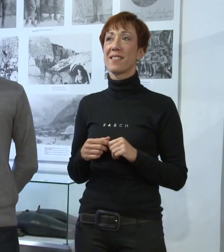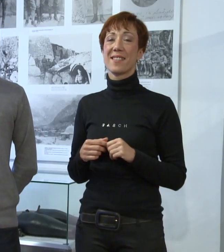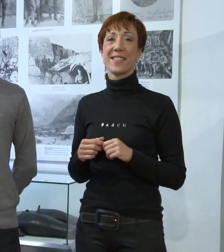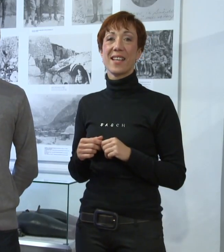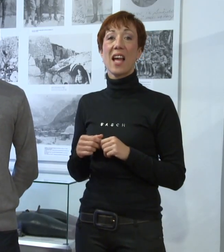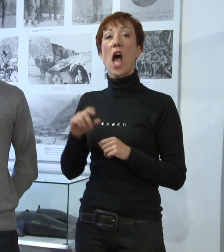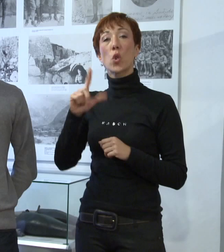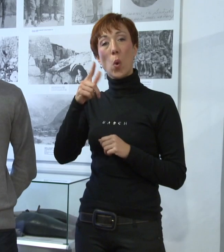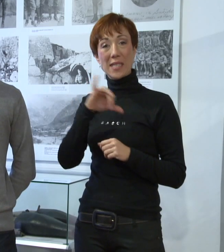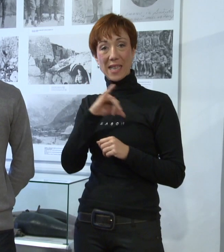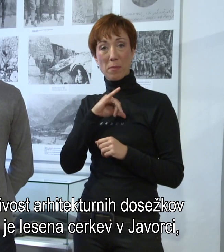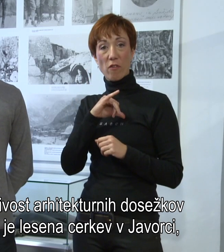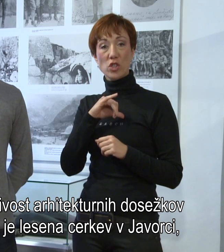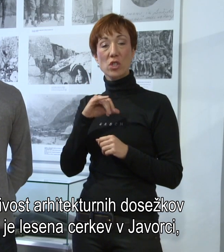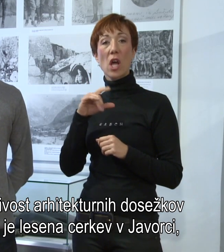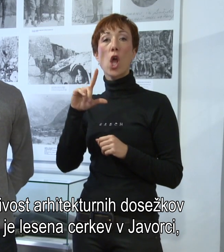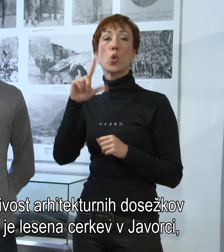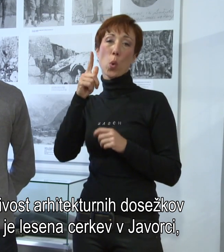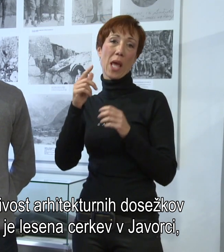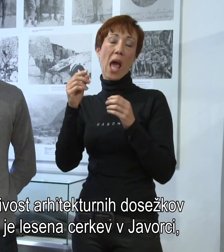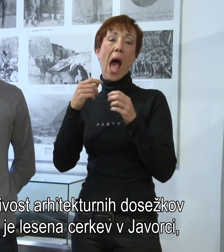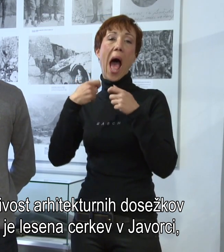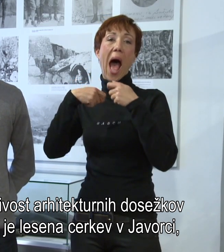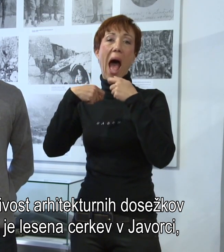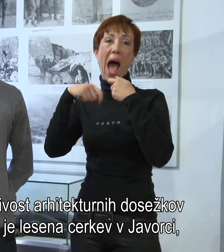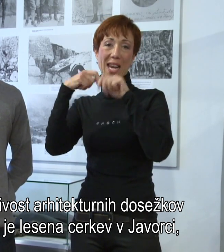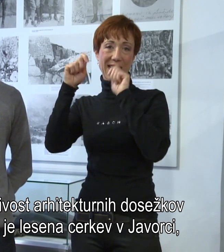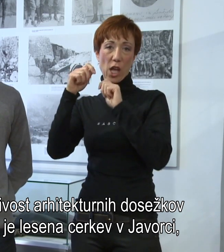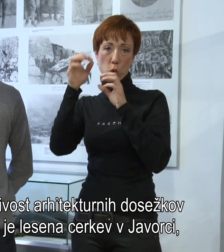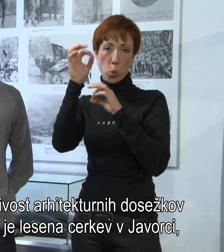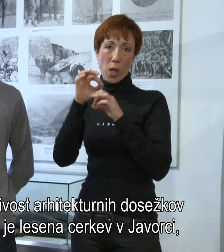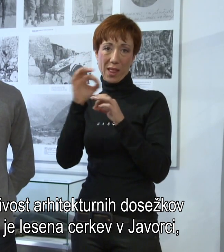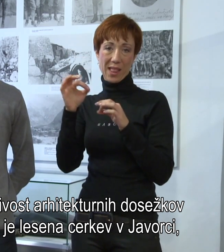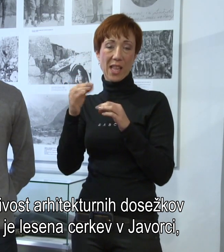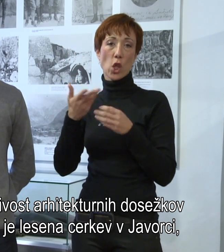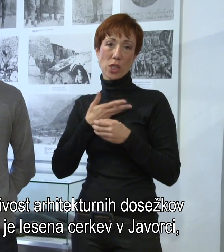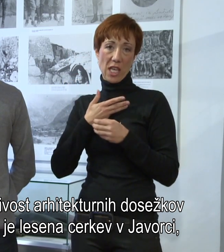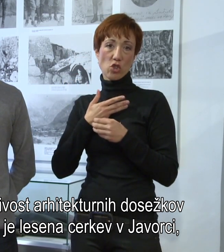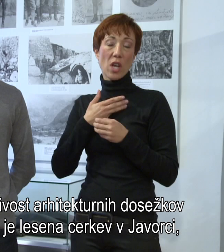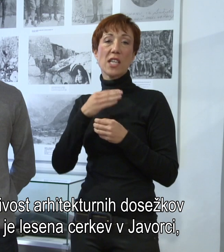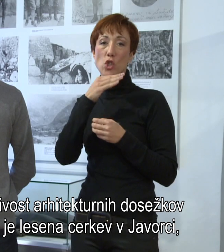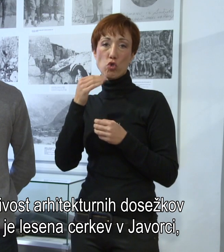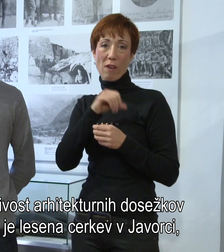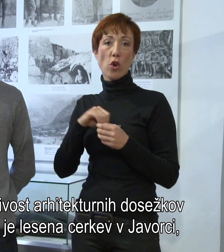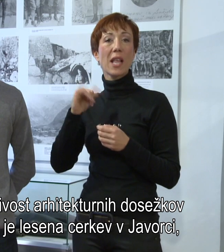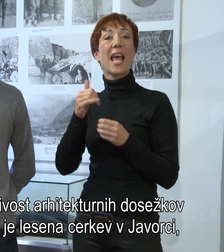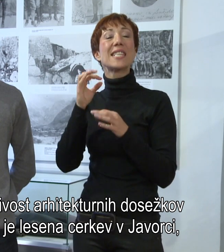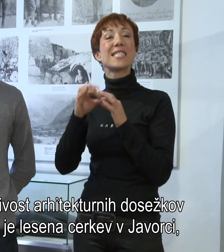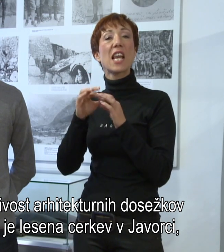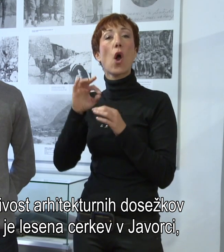Druga zanimivost, drugi arhitekturni dosežek Soške fronte je cerkev v Javorci, lesena cerkev, ki